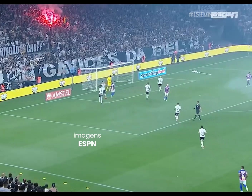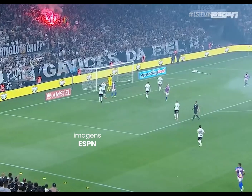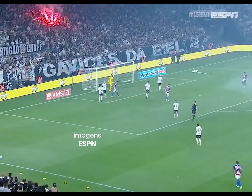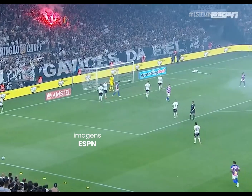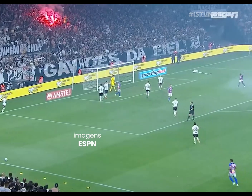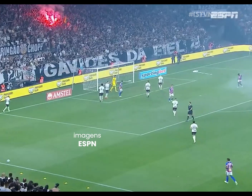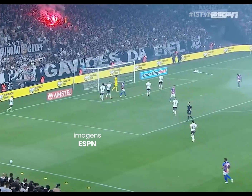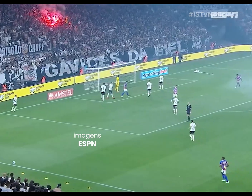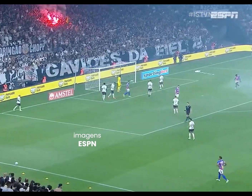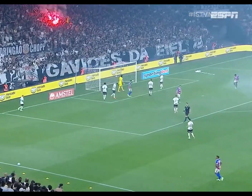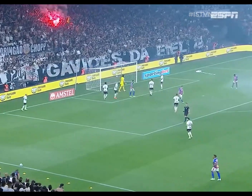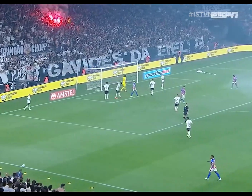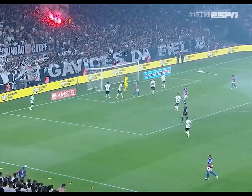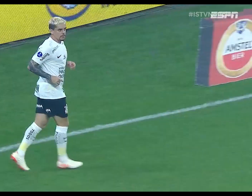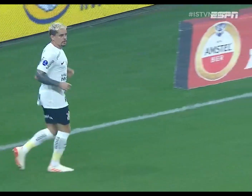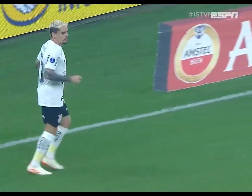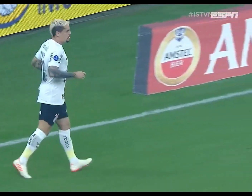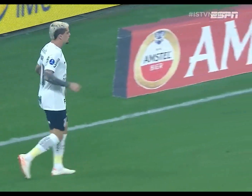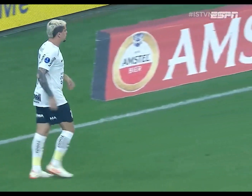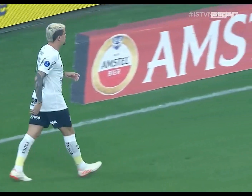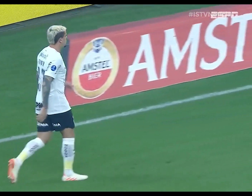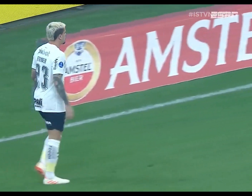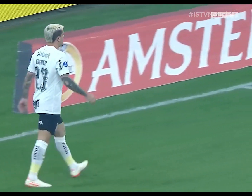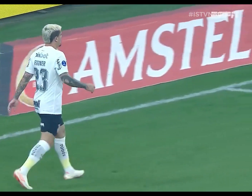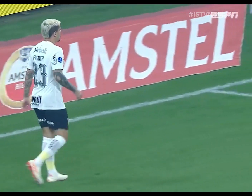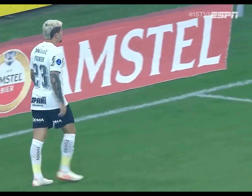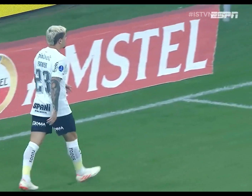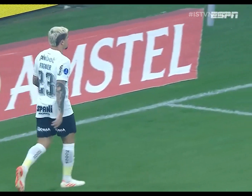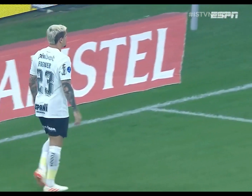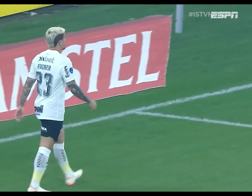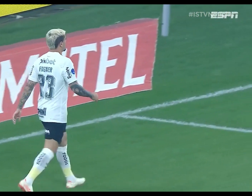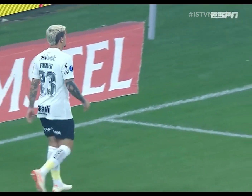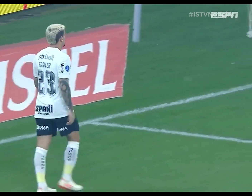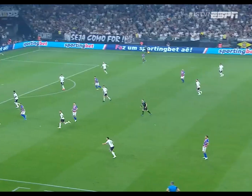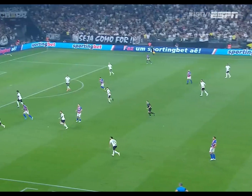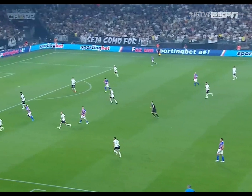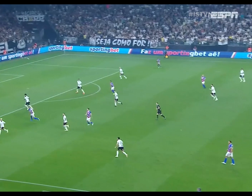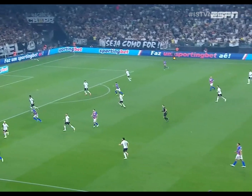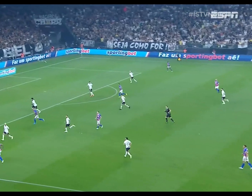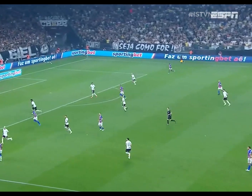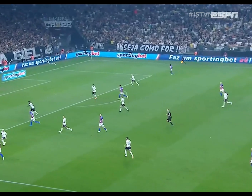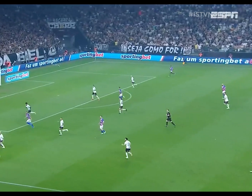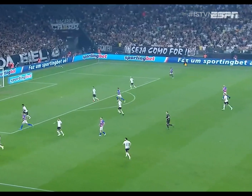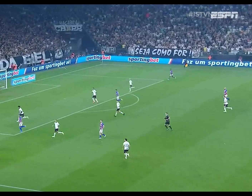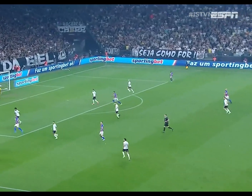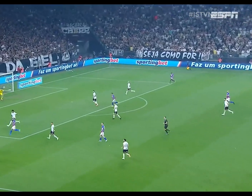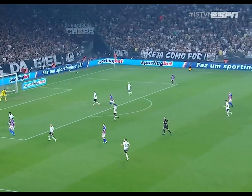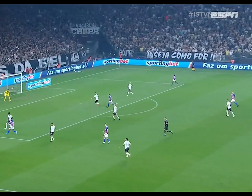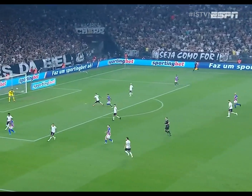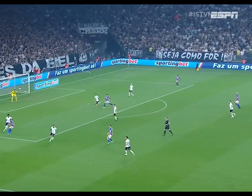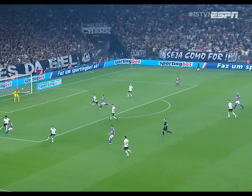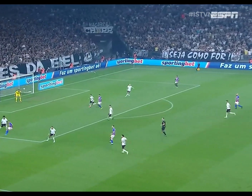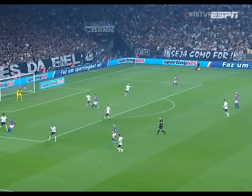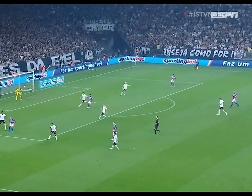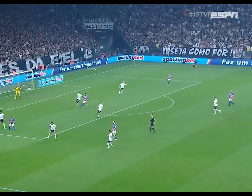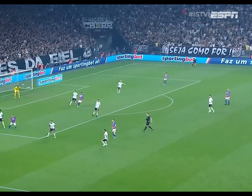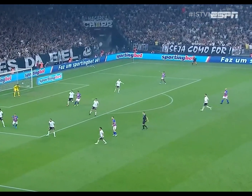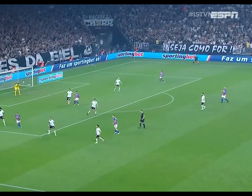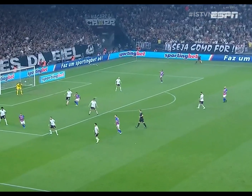clube cearense apresentou a segunda melhor campanha da fase de grupos da competição e passou por todos os mata-matas com muita tranquilidade.